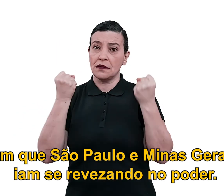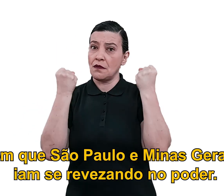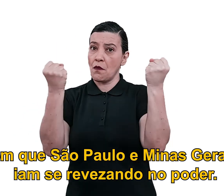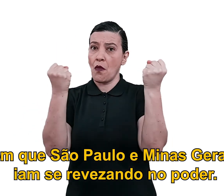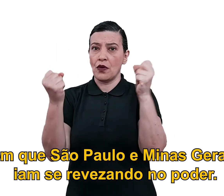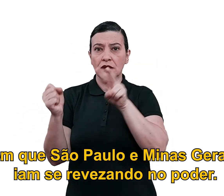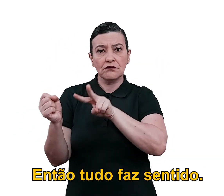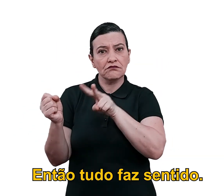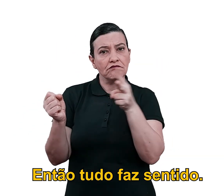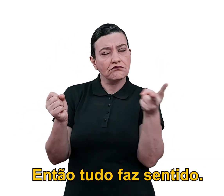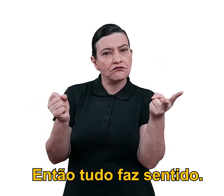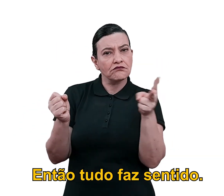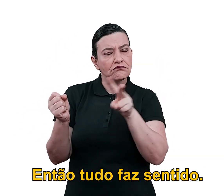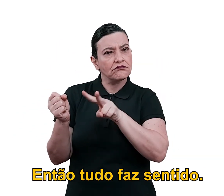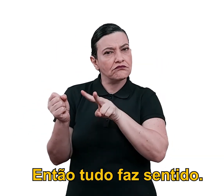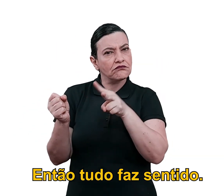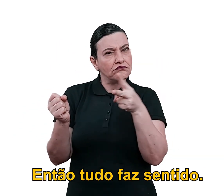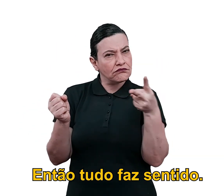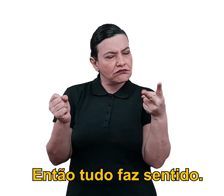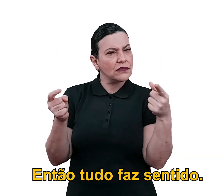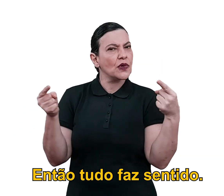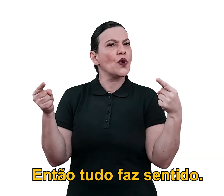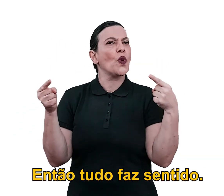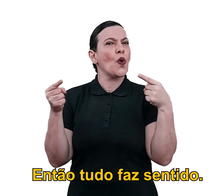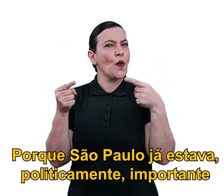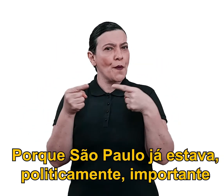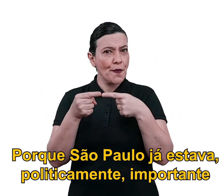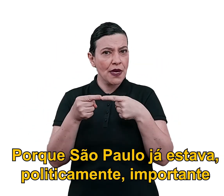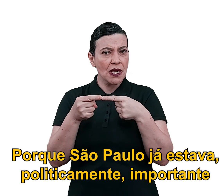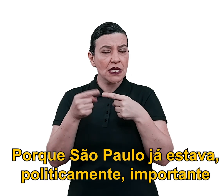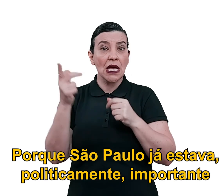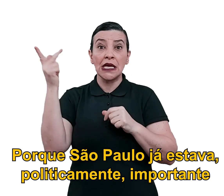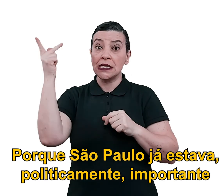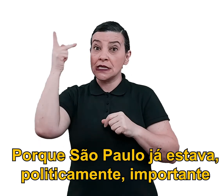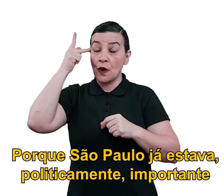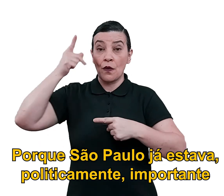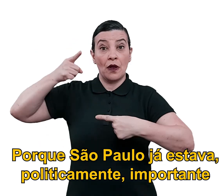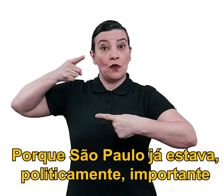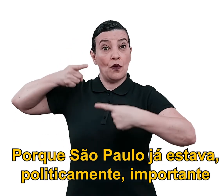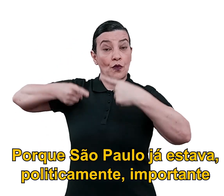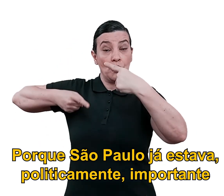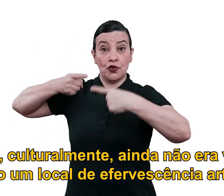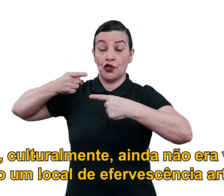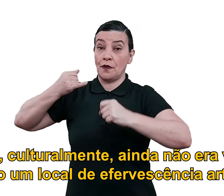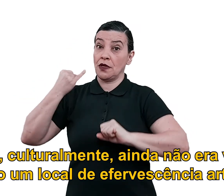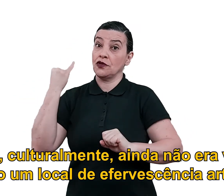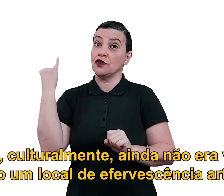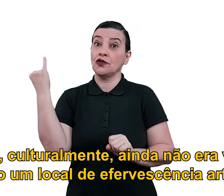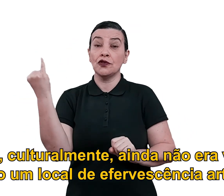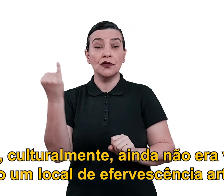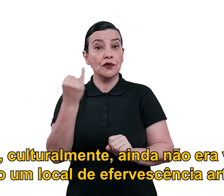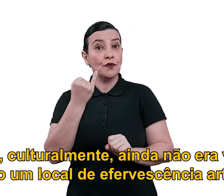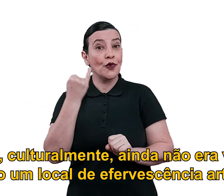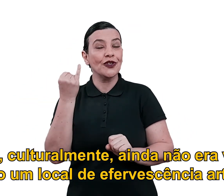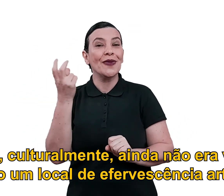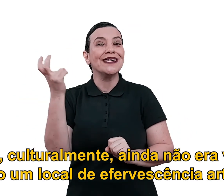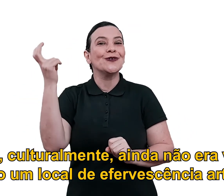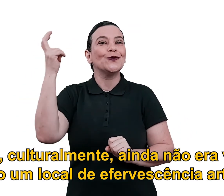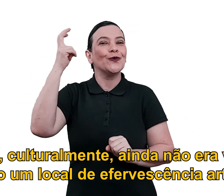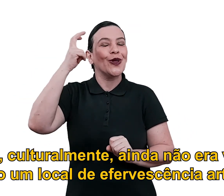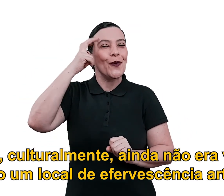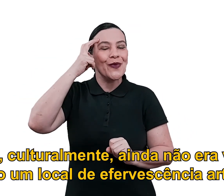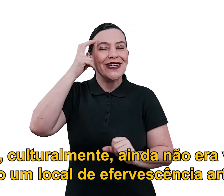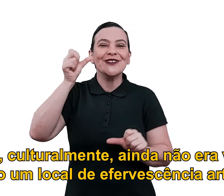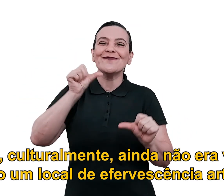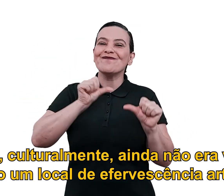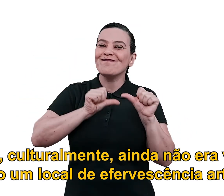se revezando no poder. Então, tudo faz sentido, né? Porque São Paulo já estava politicamente importante, mas culturalmente ainda